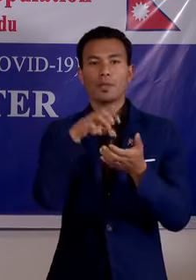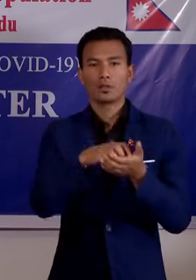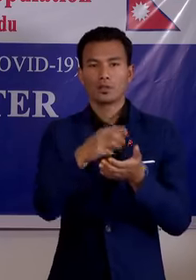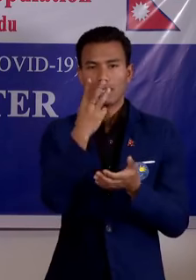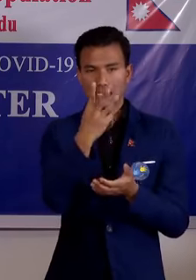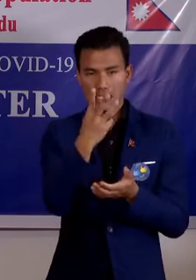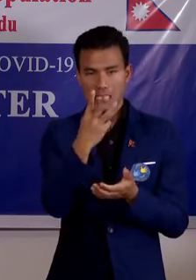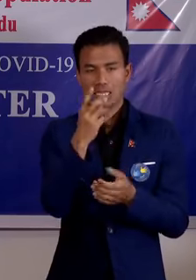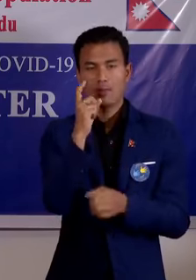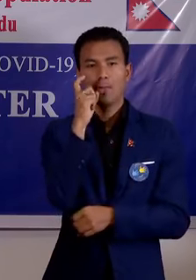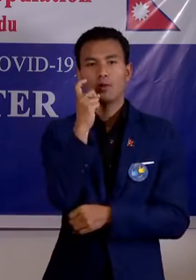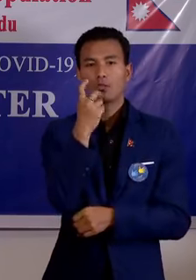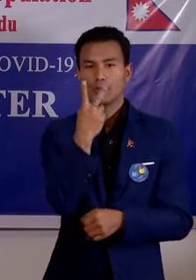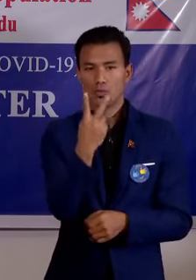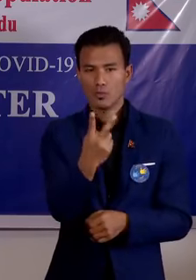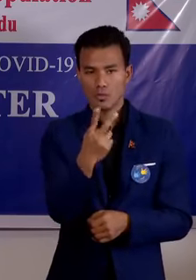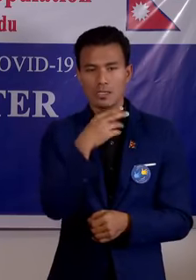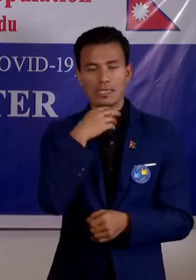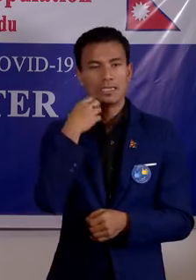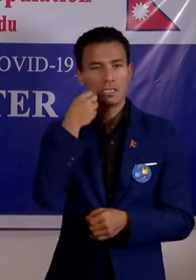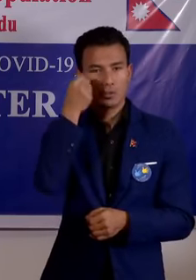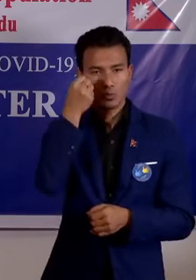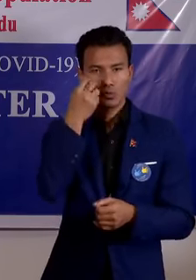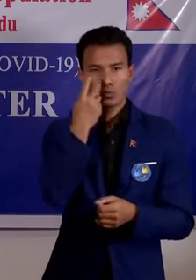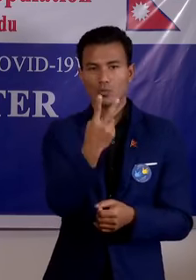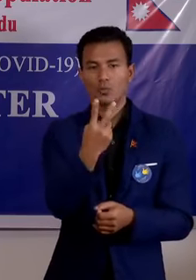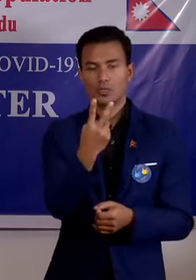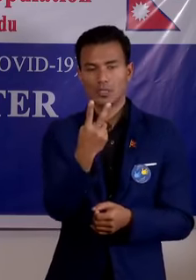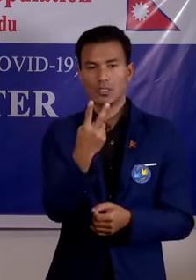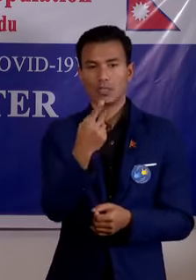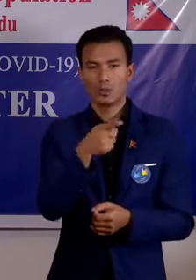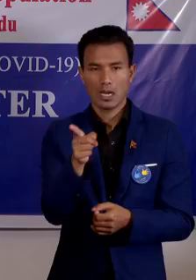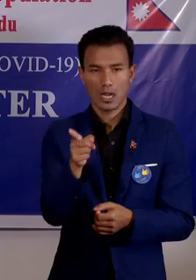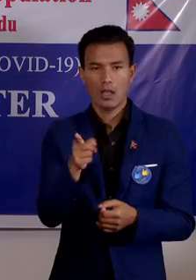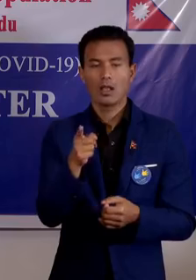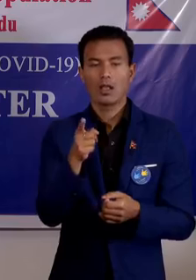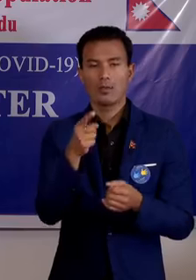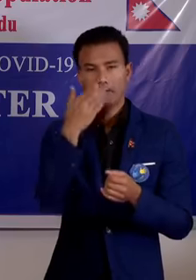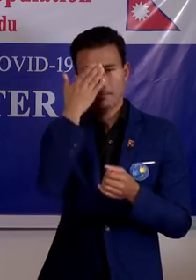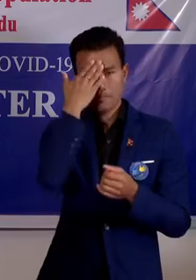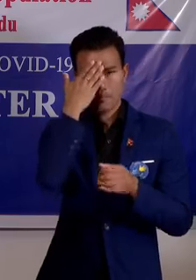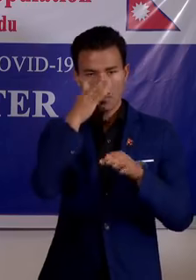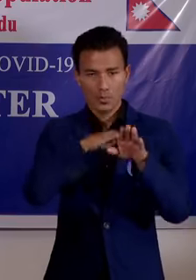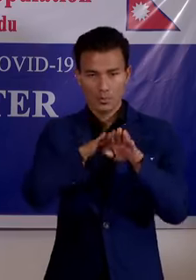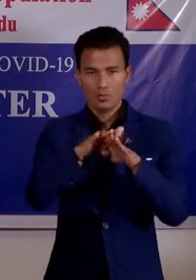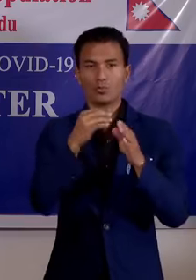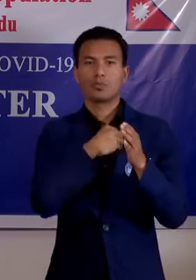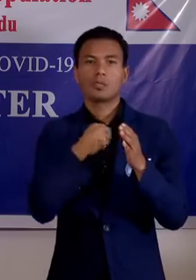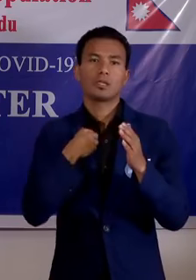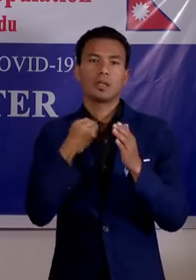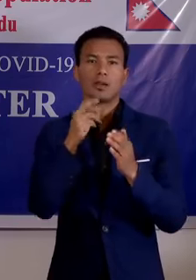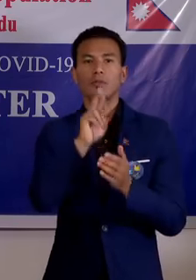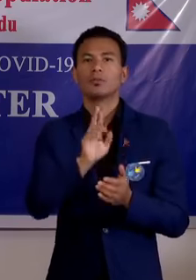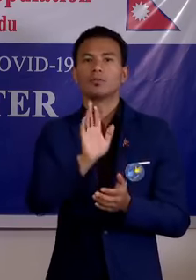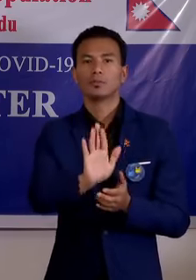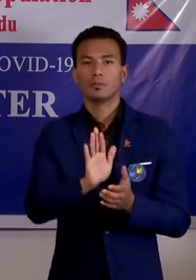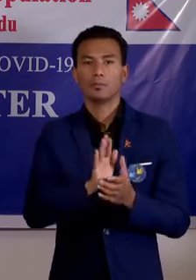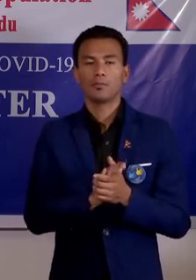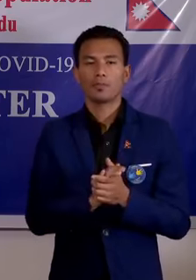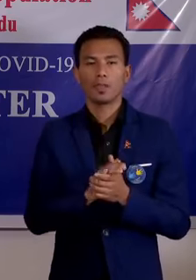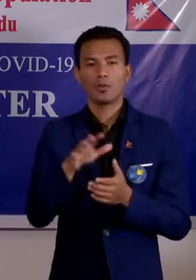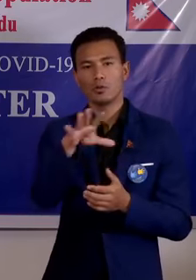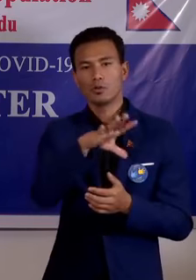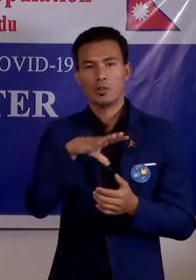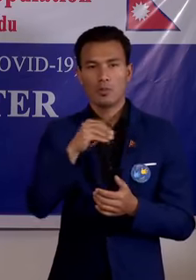3 वटा, बागलुङमा 2 वटा र टेकुमा 2 वटा सङ्क्रमित व्यक्तिहरूको पनि उपचार भइरहेको छ।